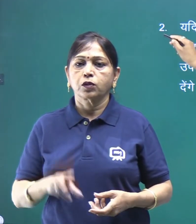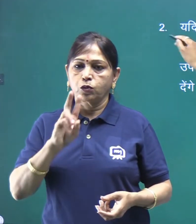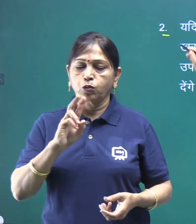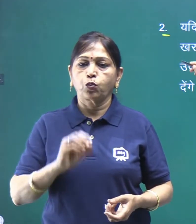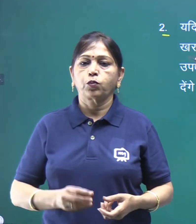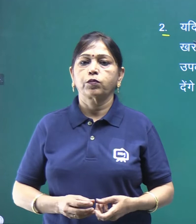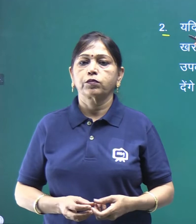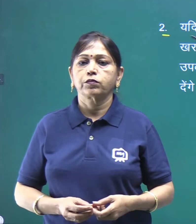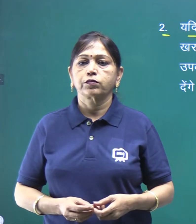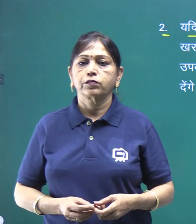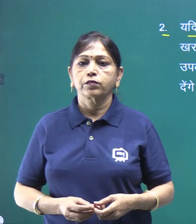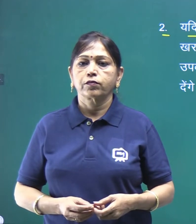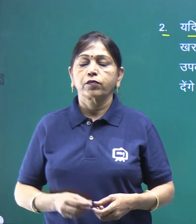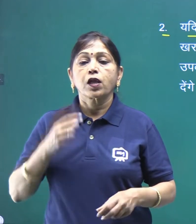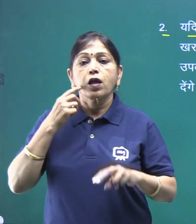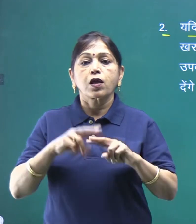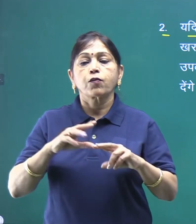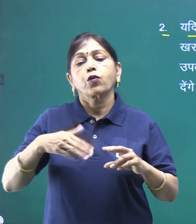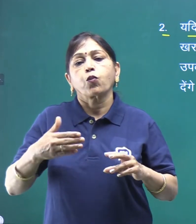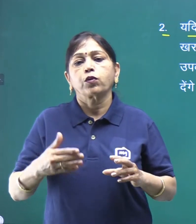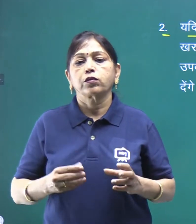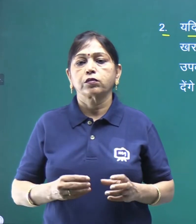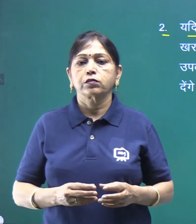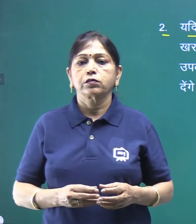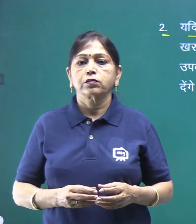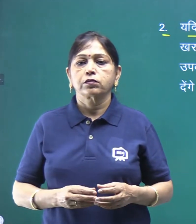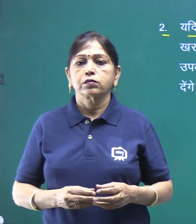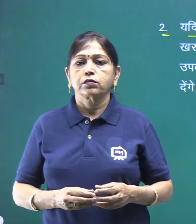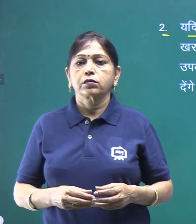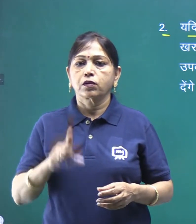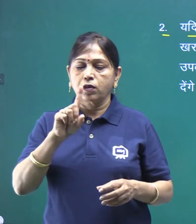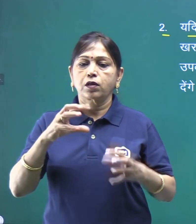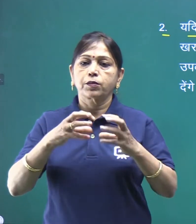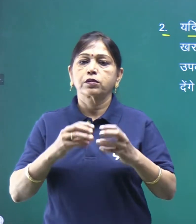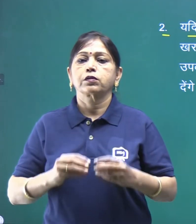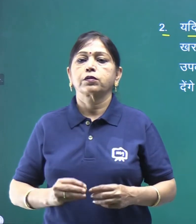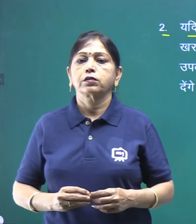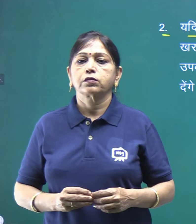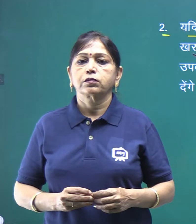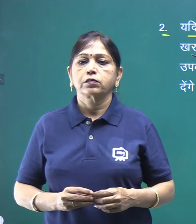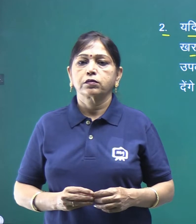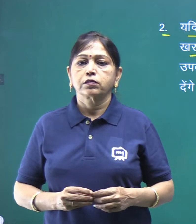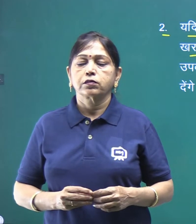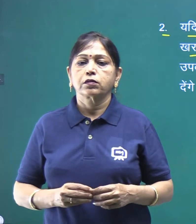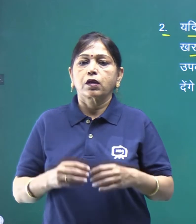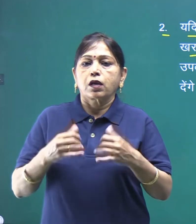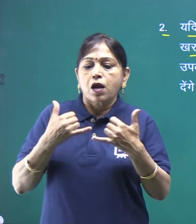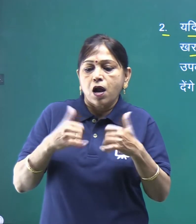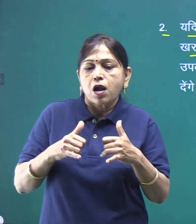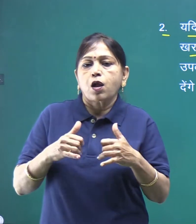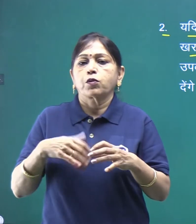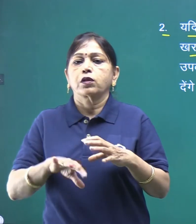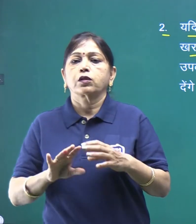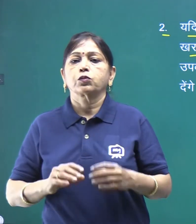2, यदि किसी एक उपकरण में खराबी आती है तो